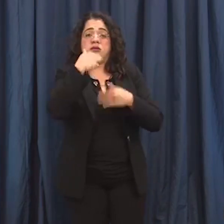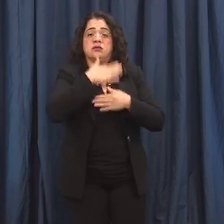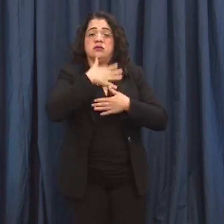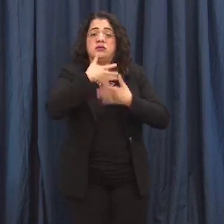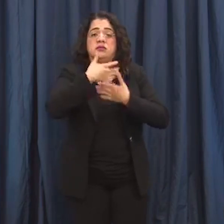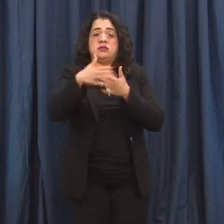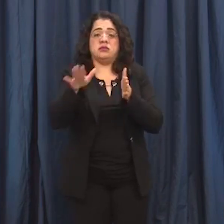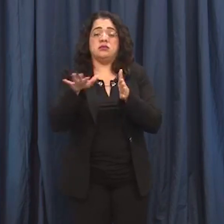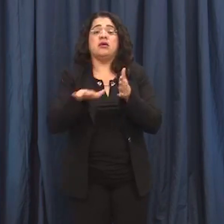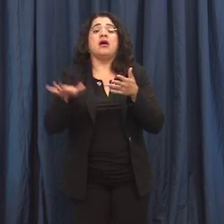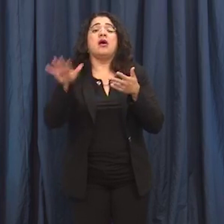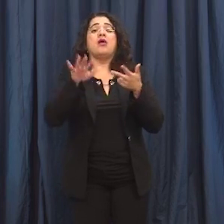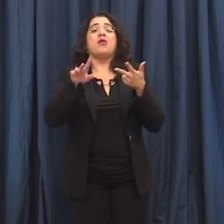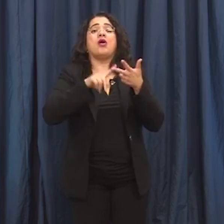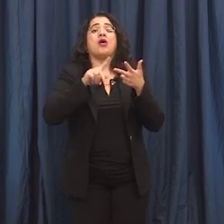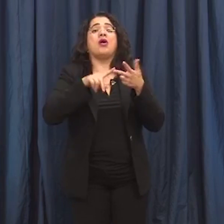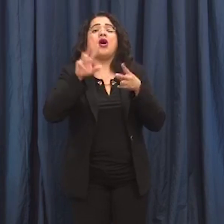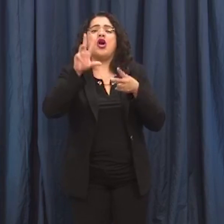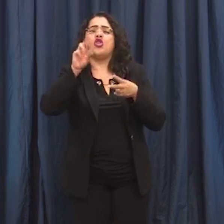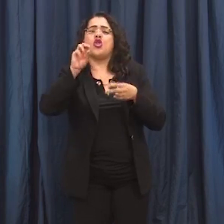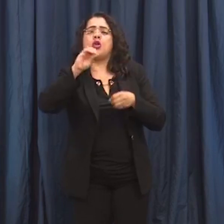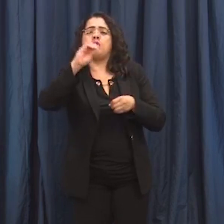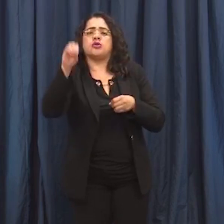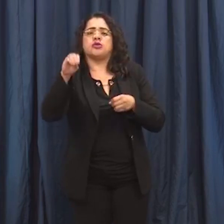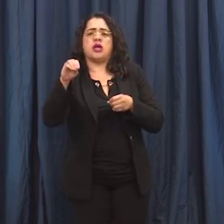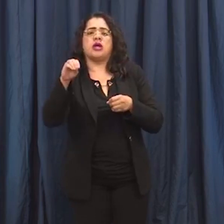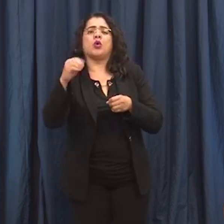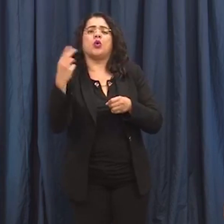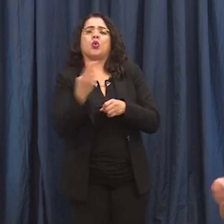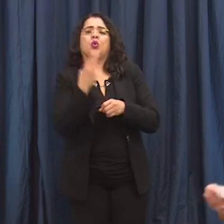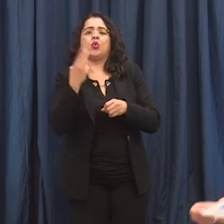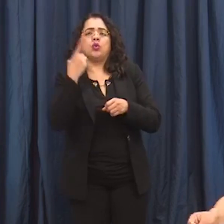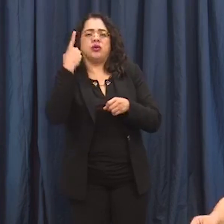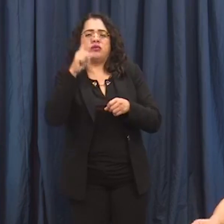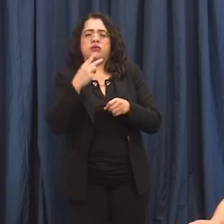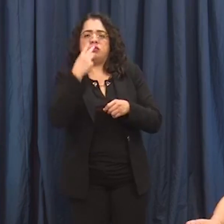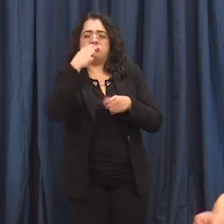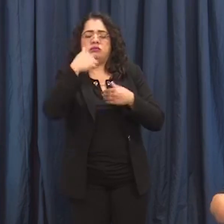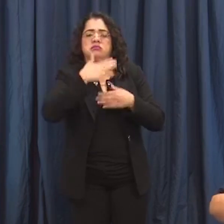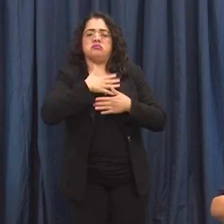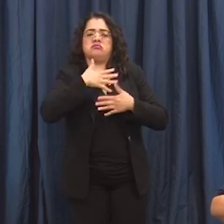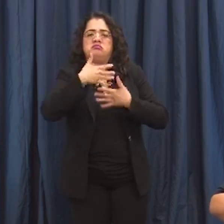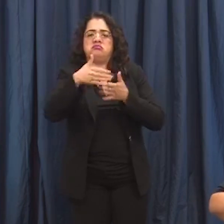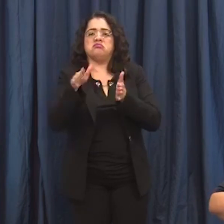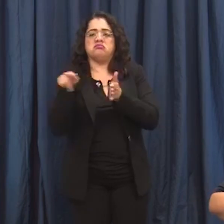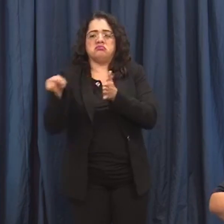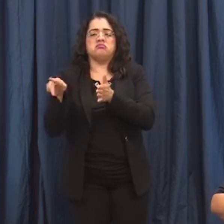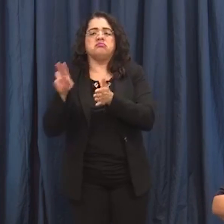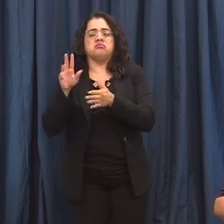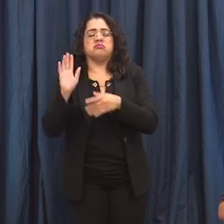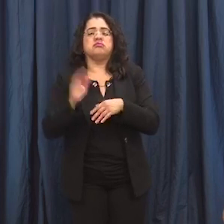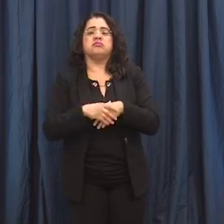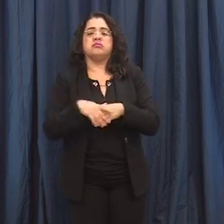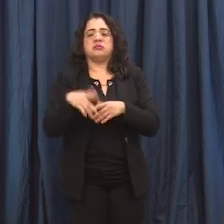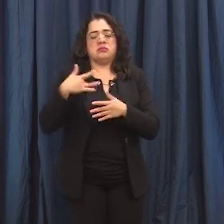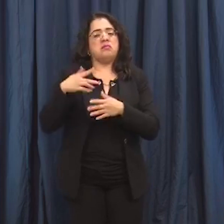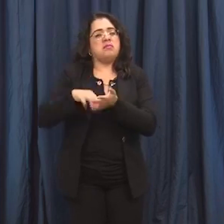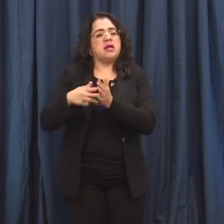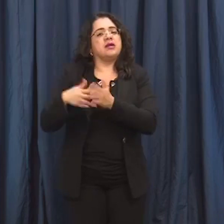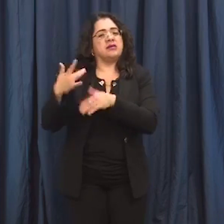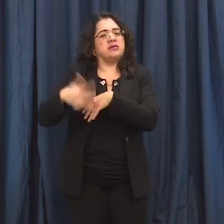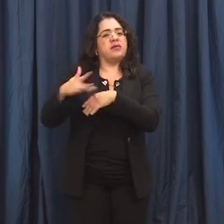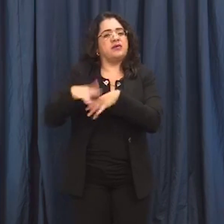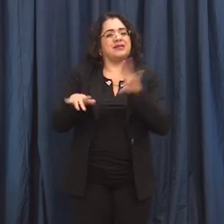del 30% están en uso, por lo que también tenemos capacidad en eso. Como podemos ver también en una de